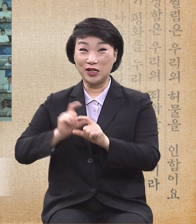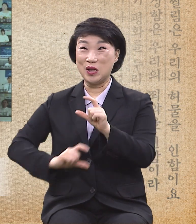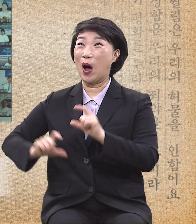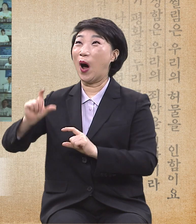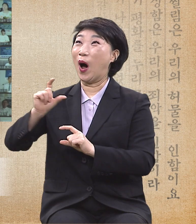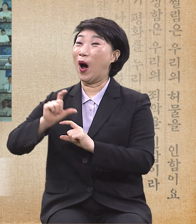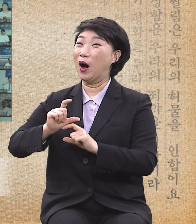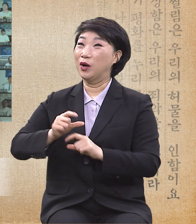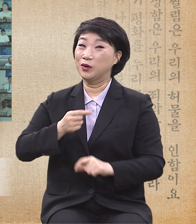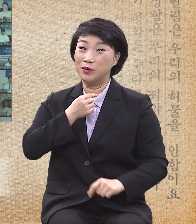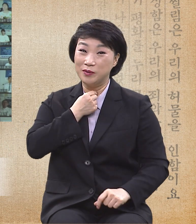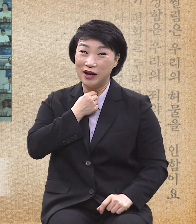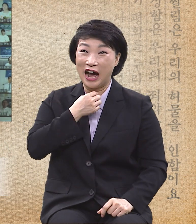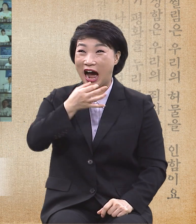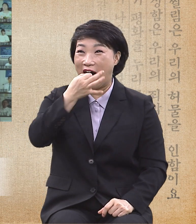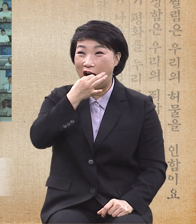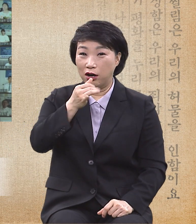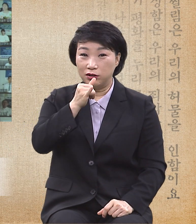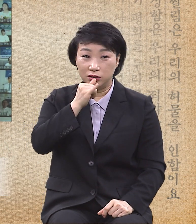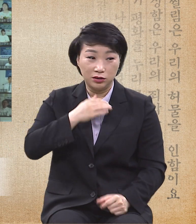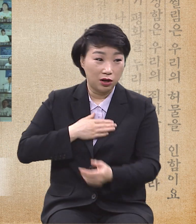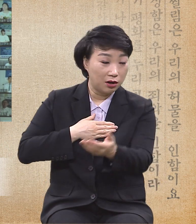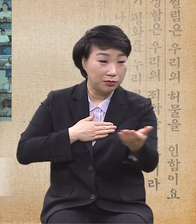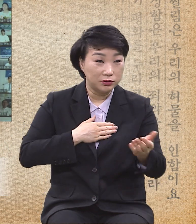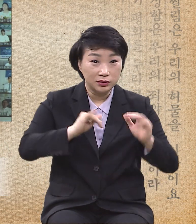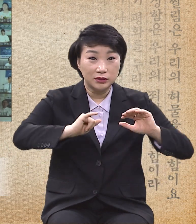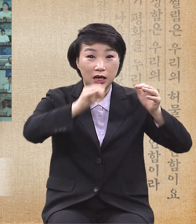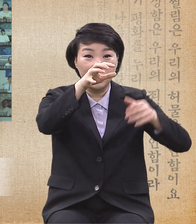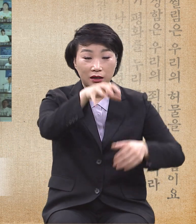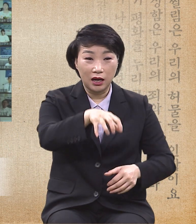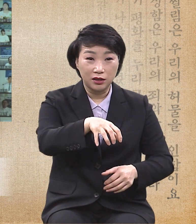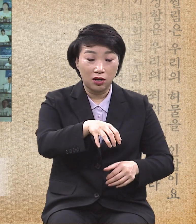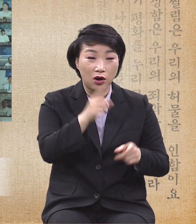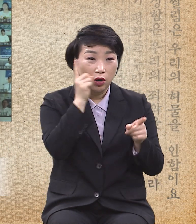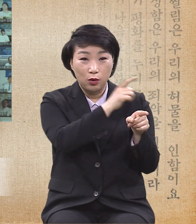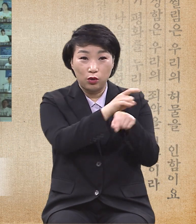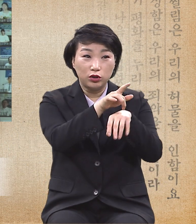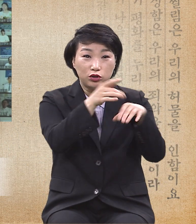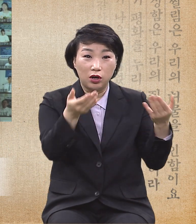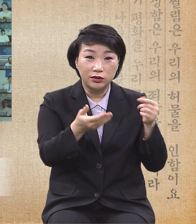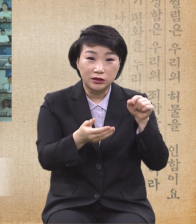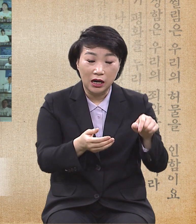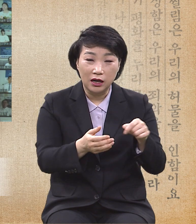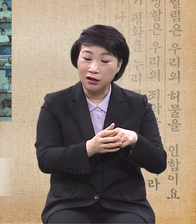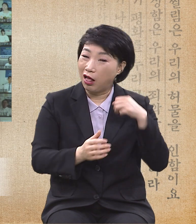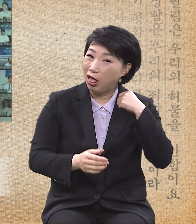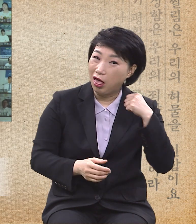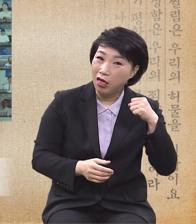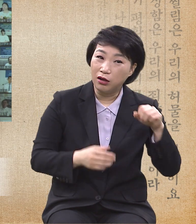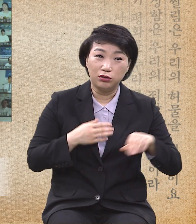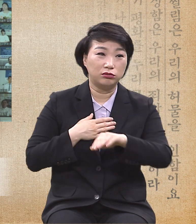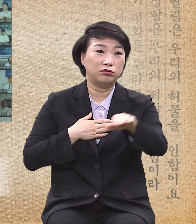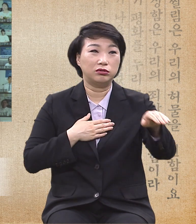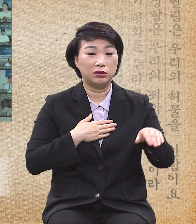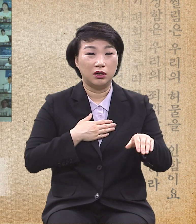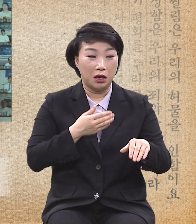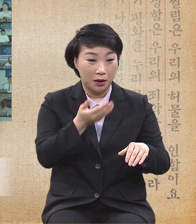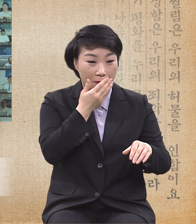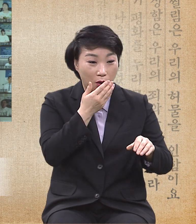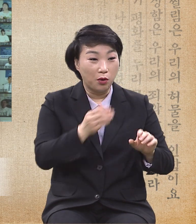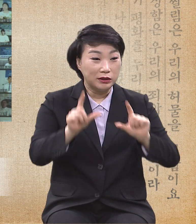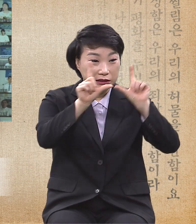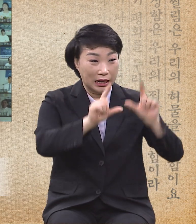더라는 욕심 때문에 세상에서 마귀 사단 귀신에 매여 먹고